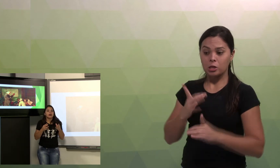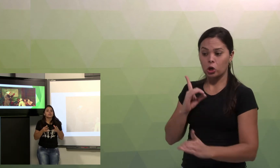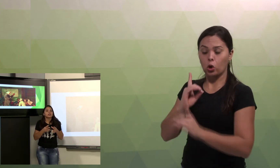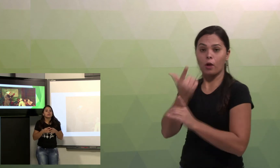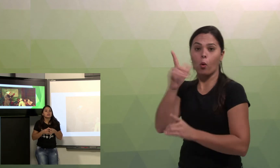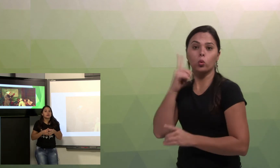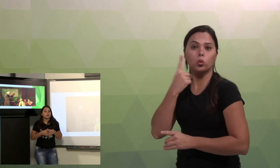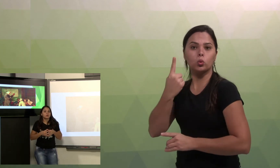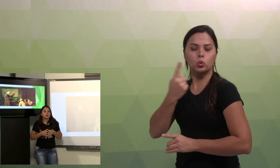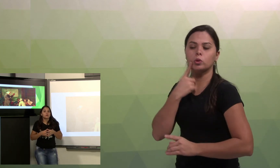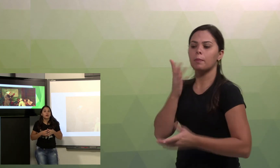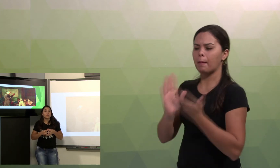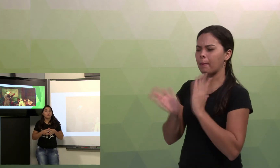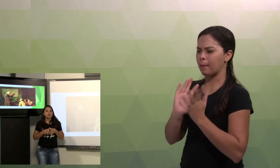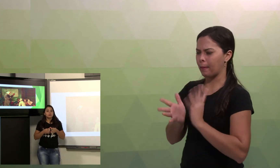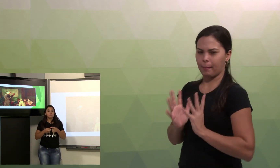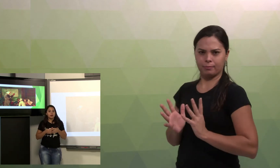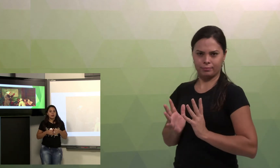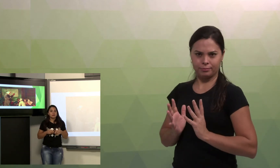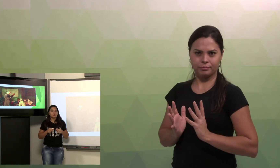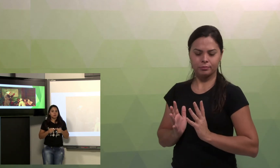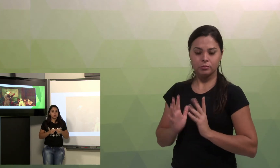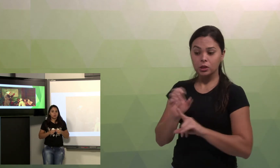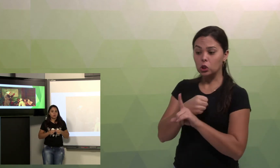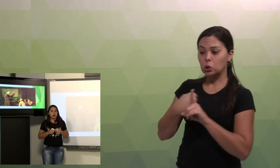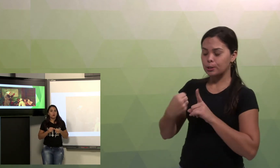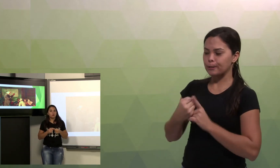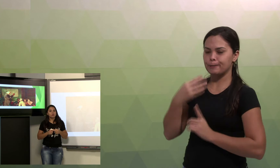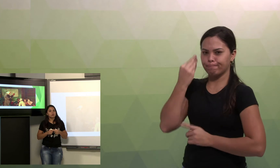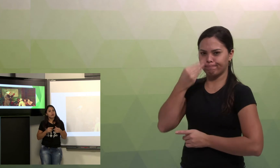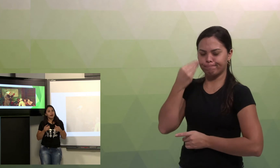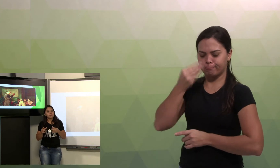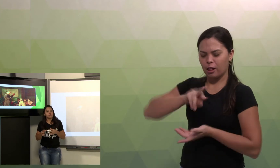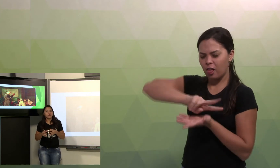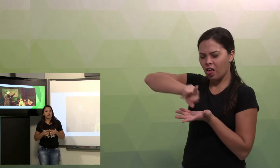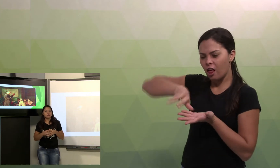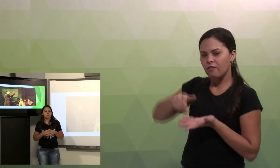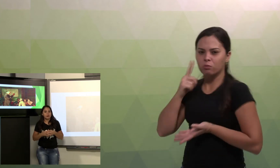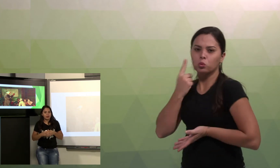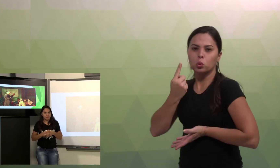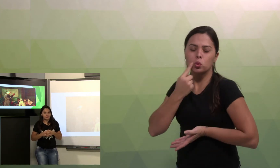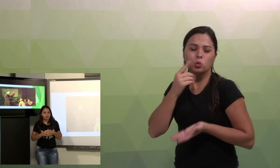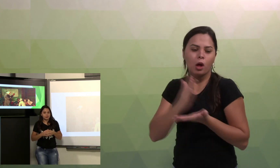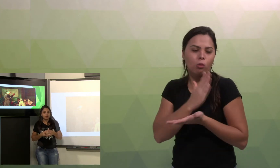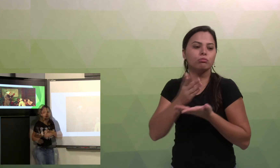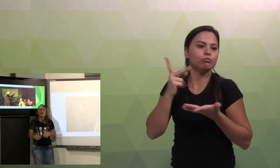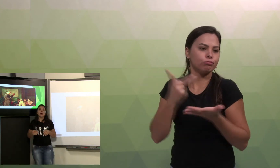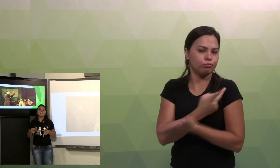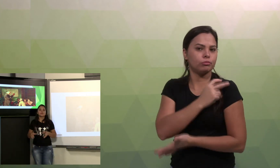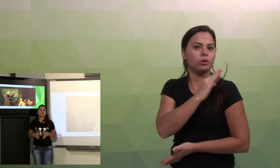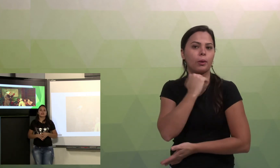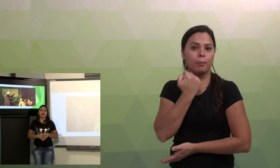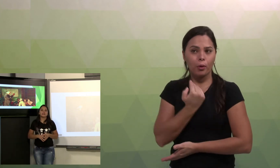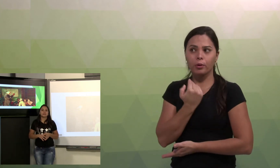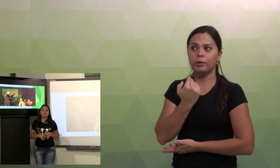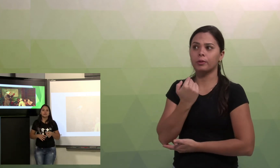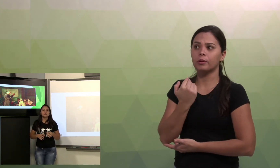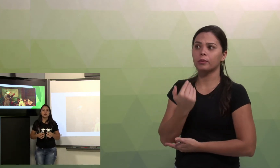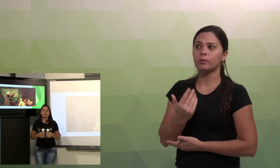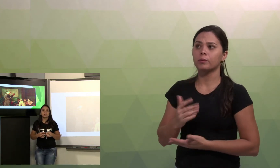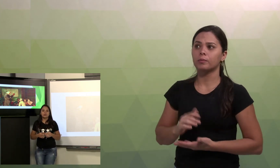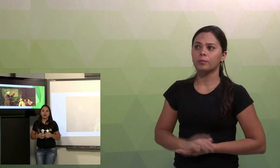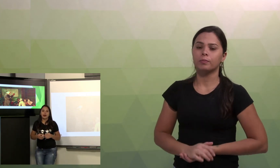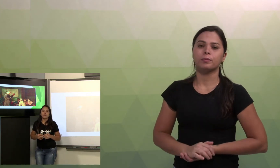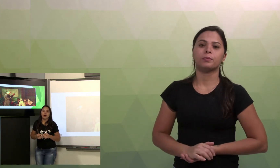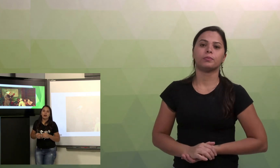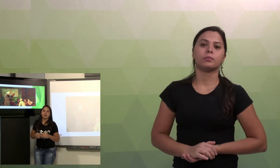A sociedade queria testar os surdos, fizeram muitas experiências com surdos. Alguns não resistiam a essas experiências. A sociedade